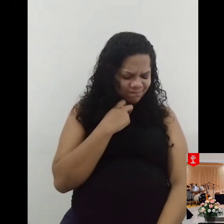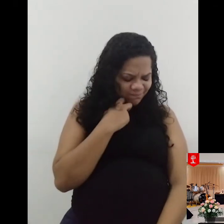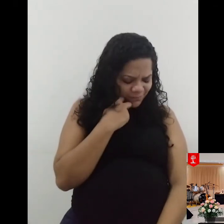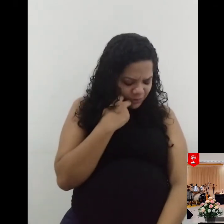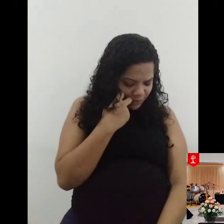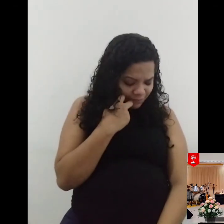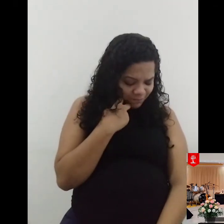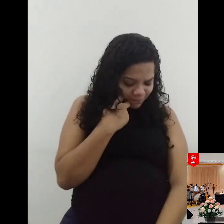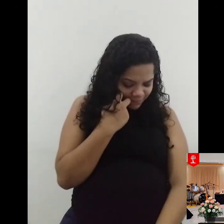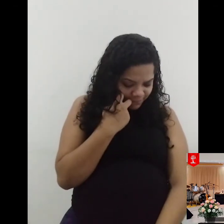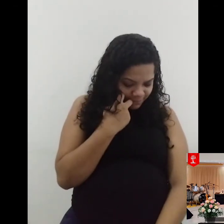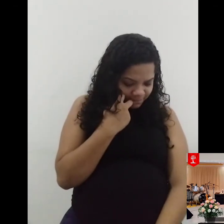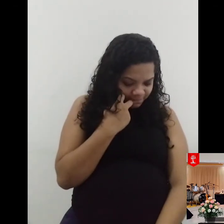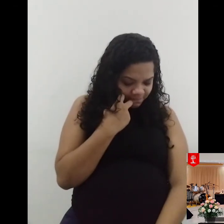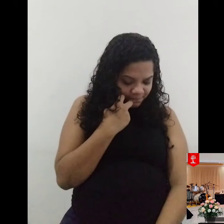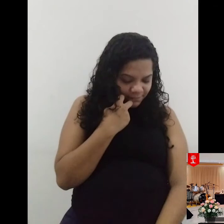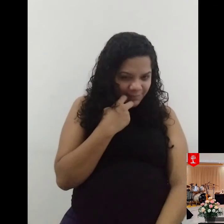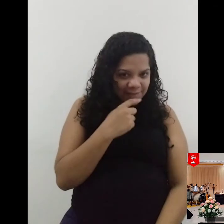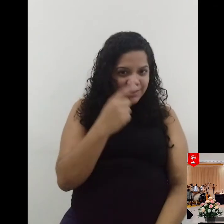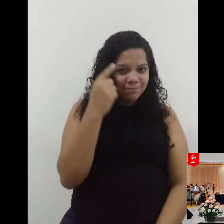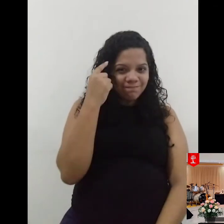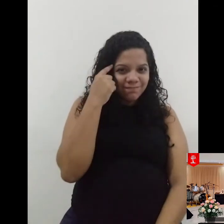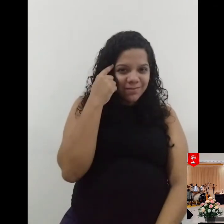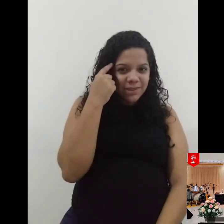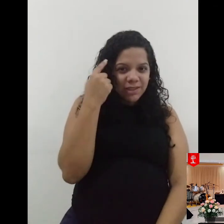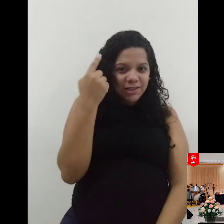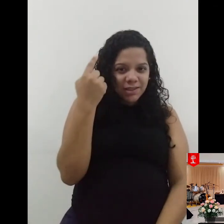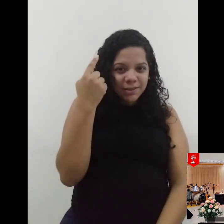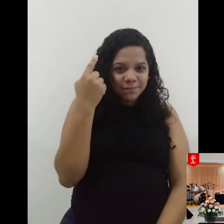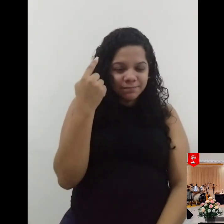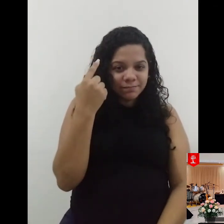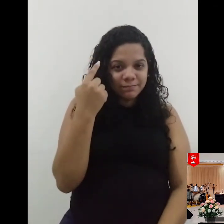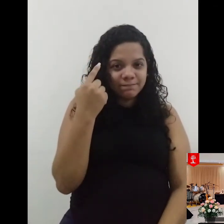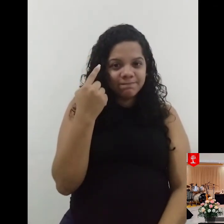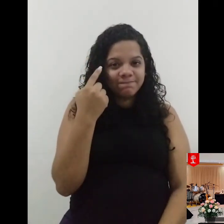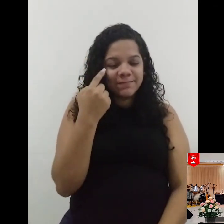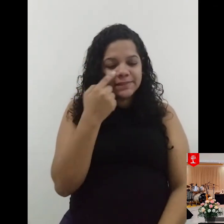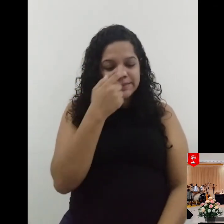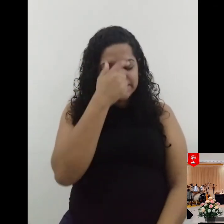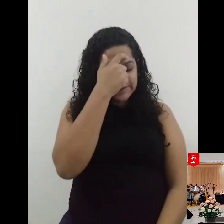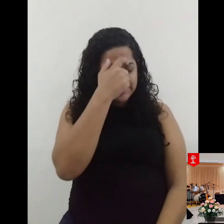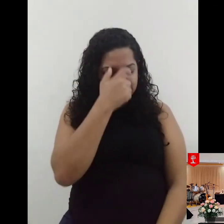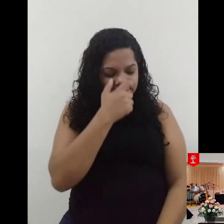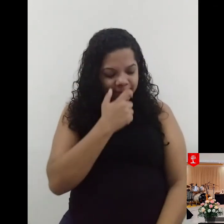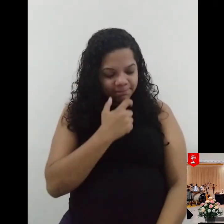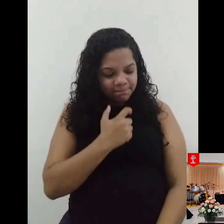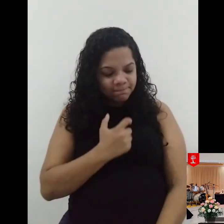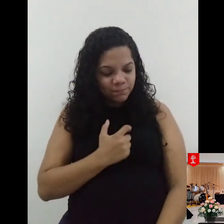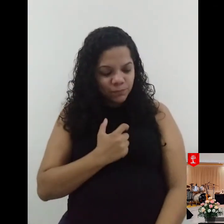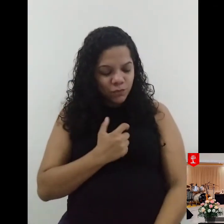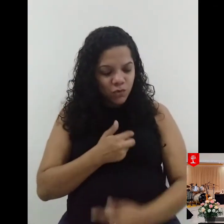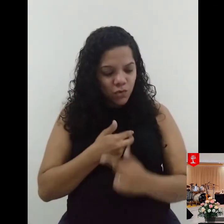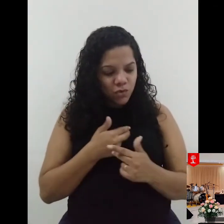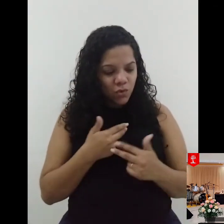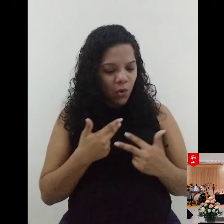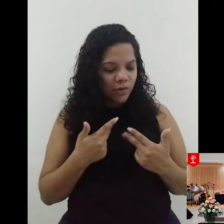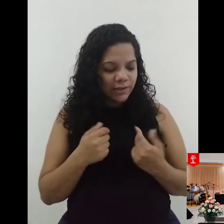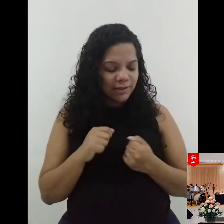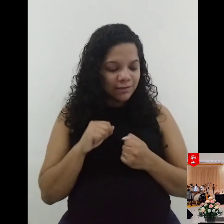A Bíblia diz que a um coração quebrantado, Deus não resistirá.